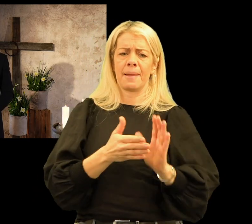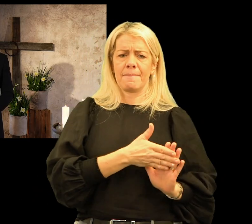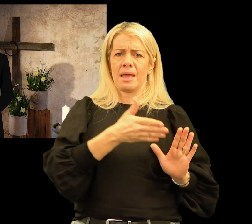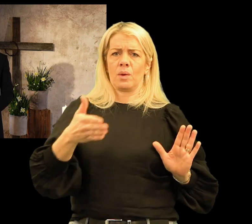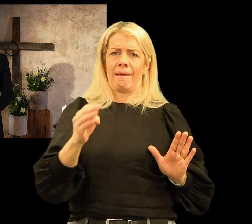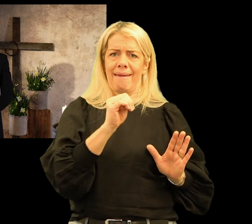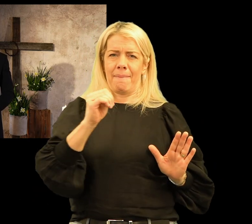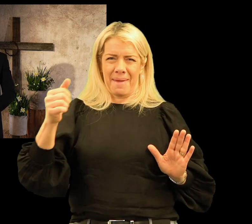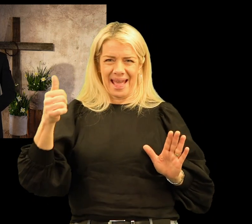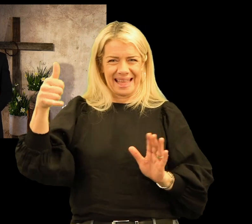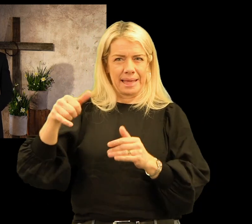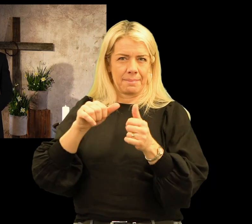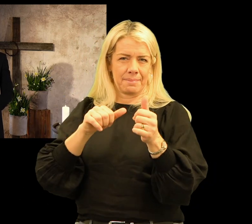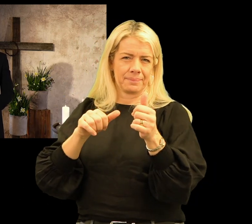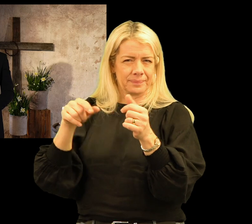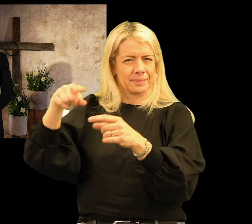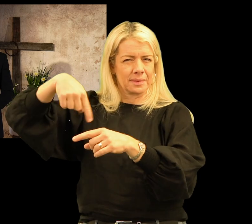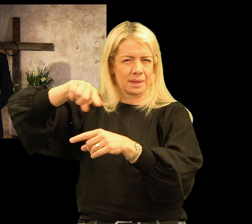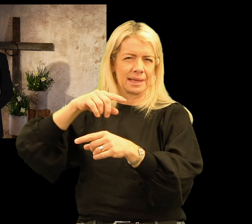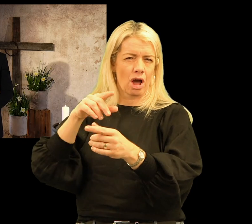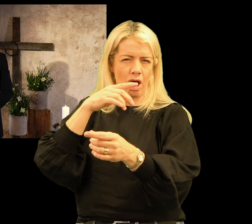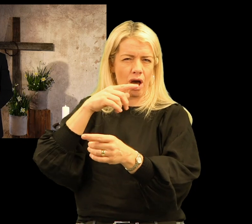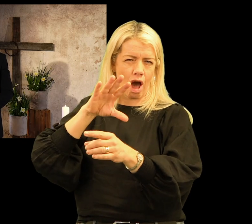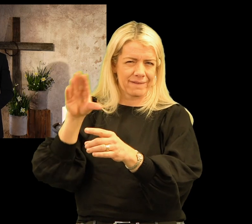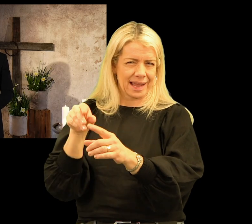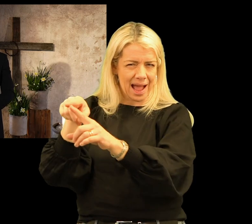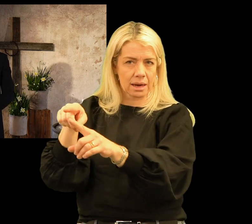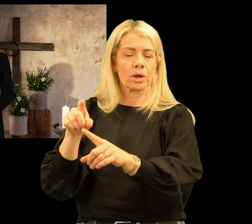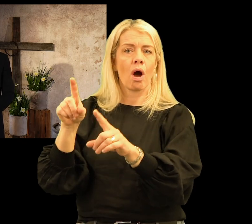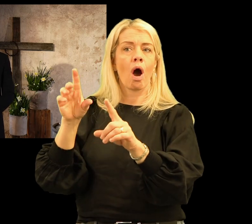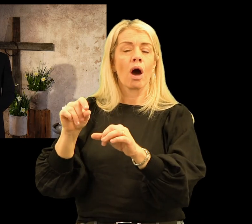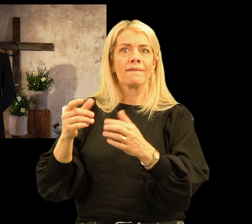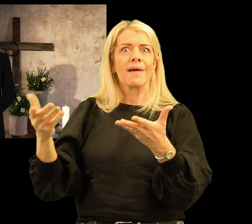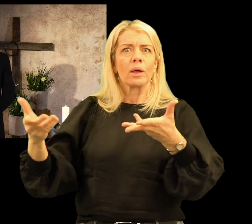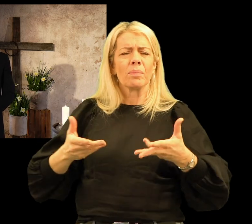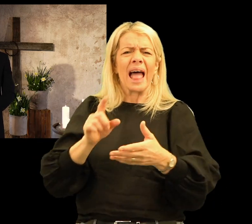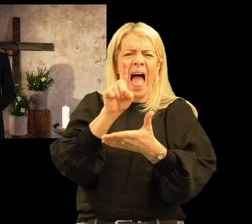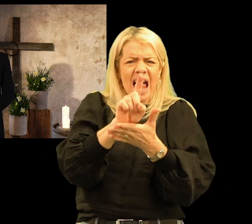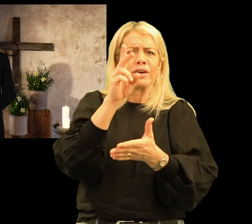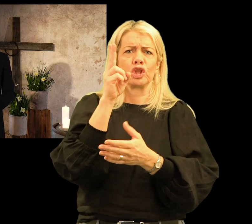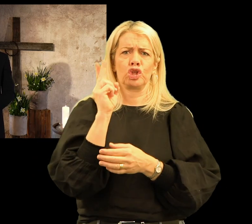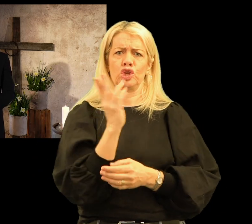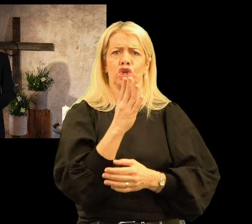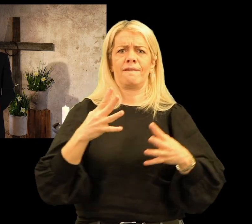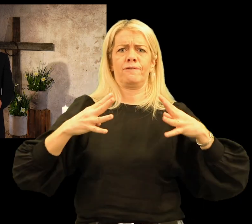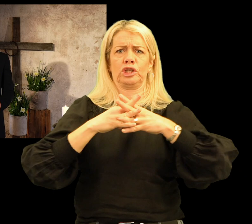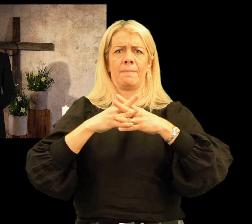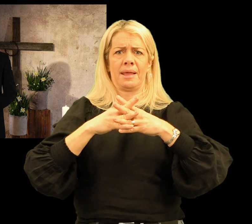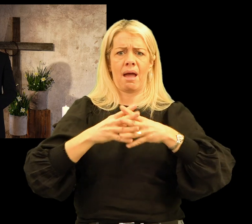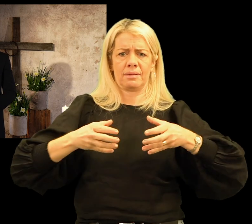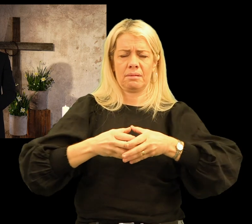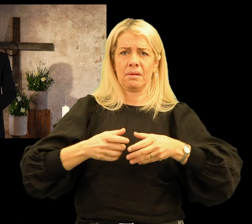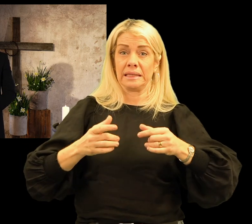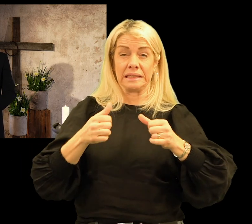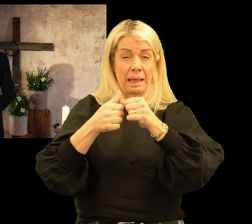har EEB, samfundet där nere, fått hälsa 11 nya församlingar välkomna. Ett samfund med 80 000 medlemmar